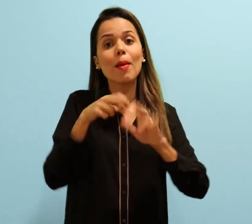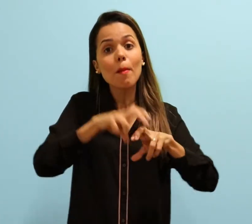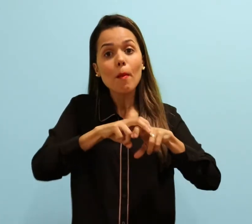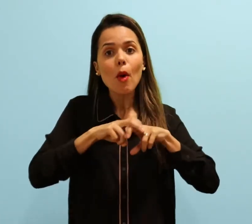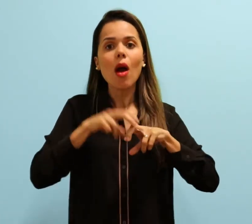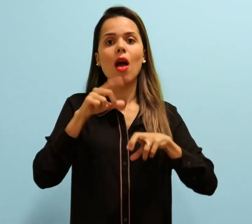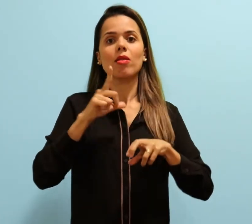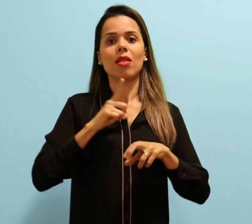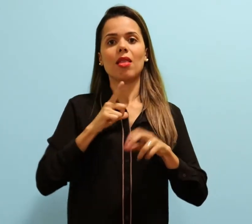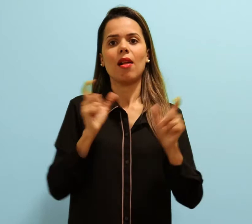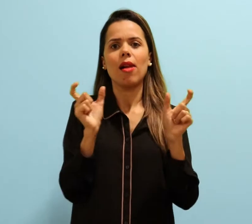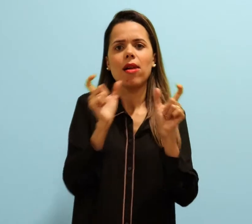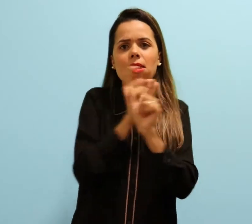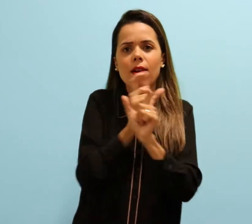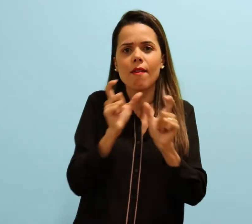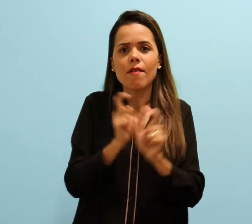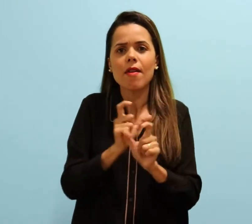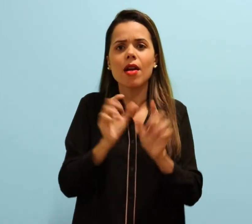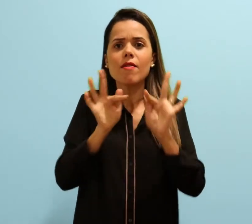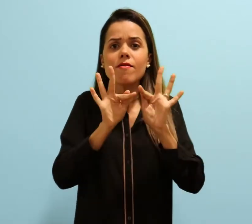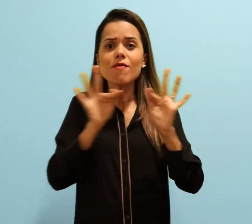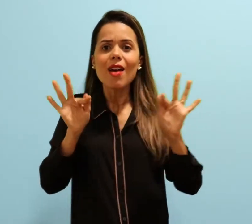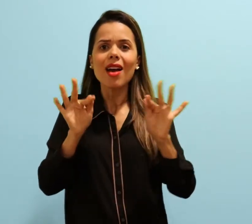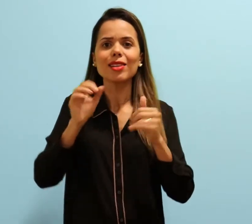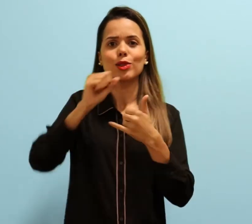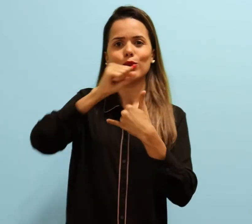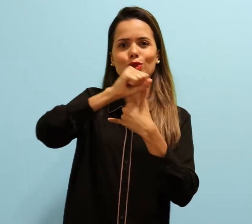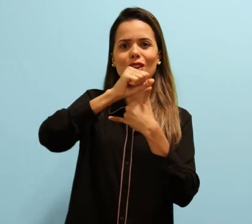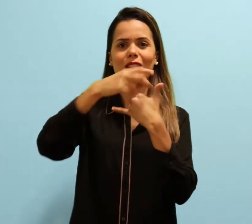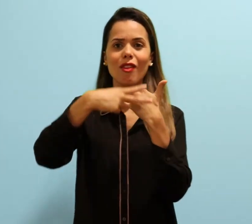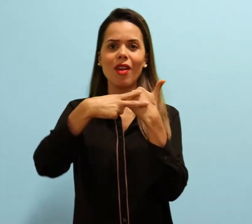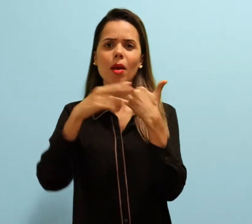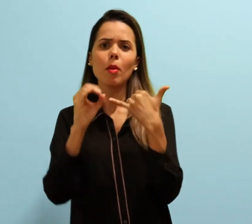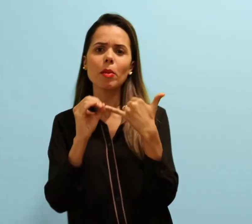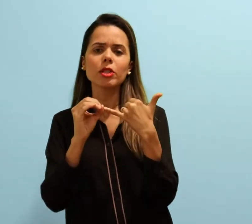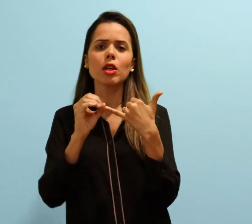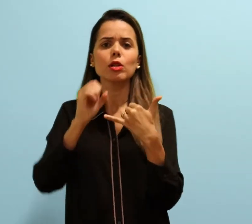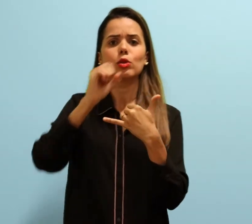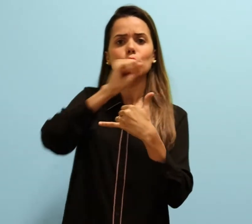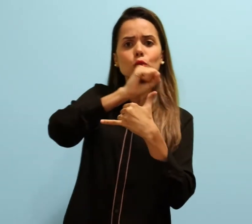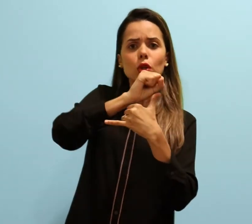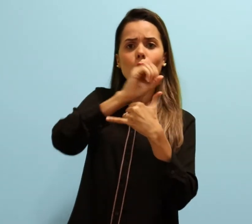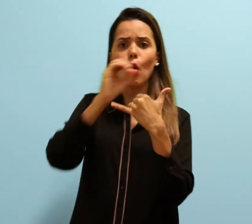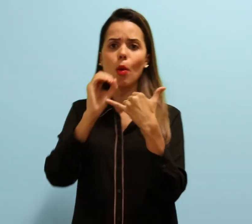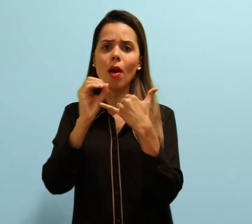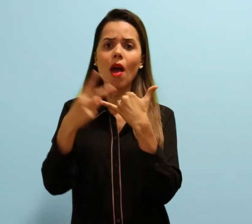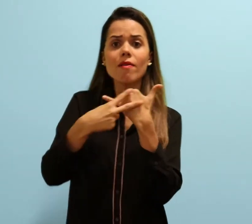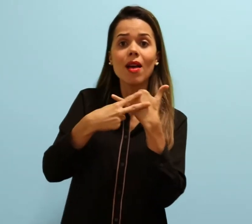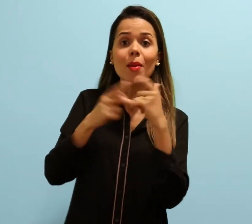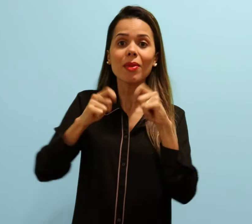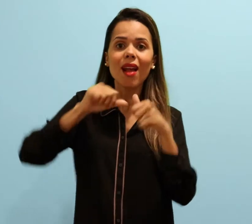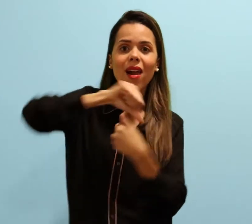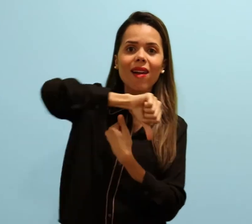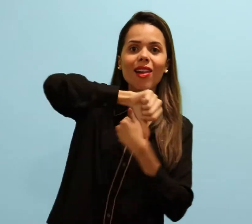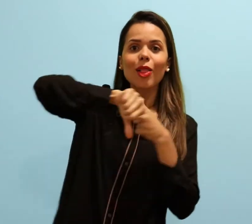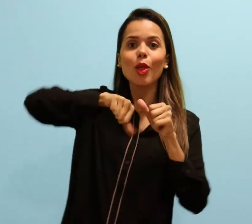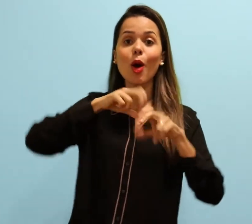maior flexibilidade na ordenação base ou canônica, aquela conhecida como sujeito, verbo,